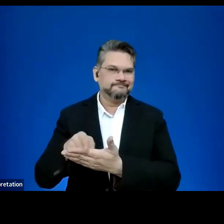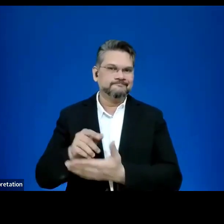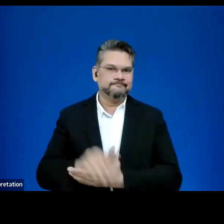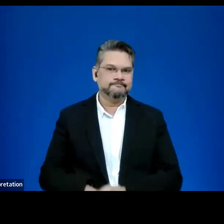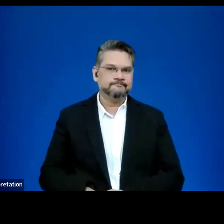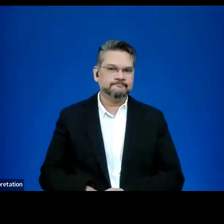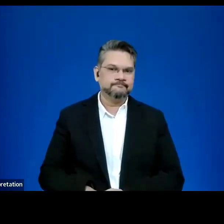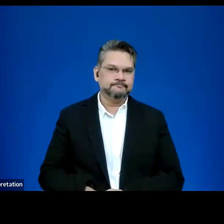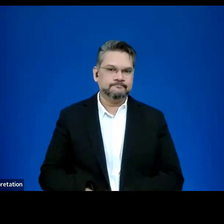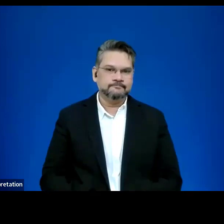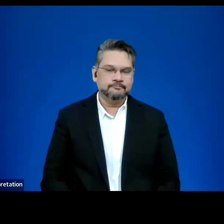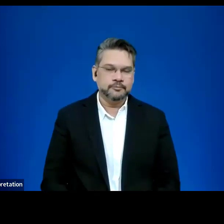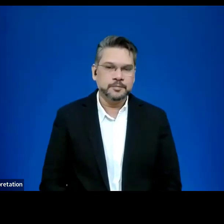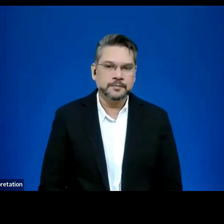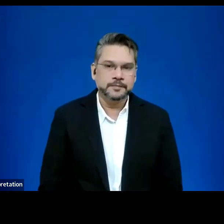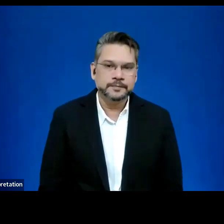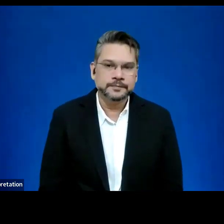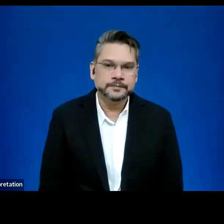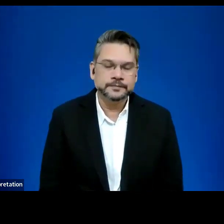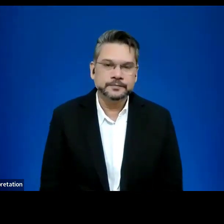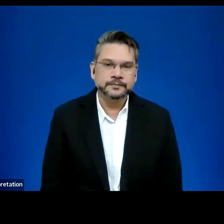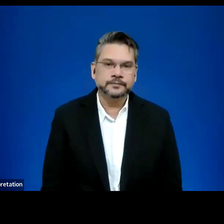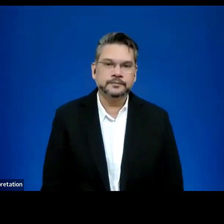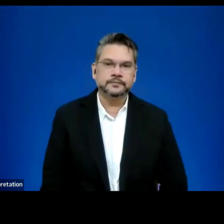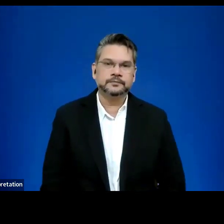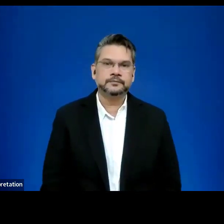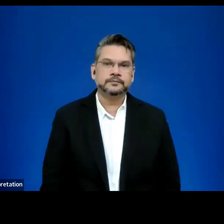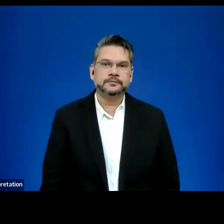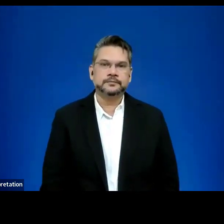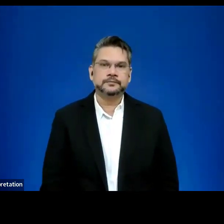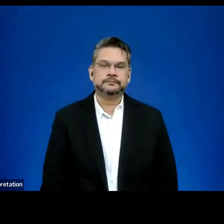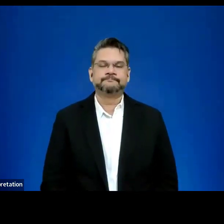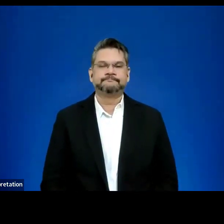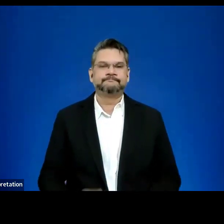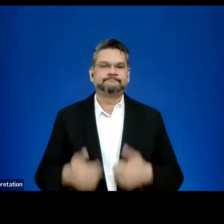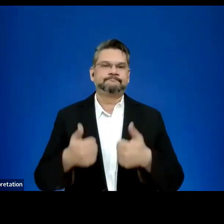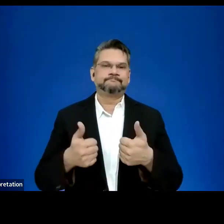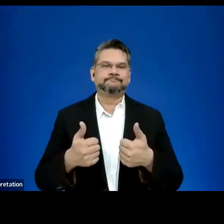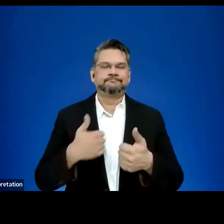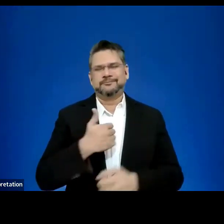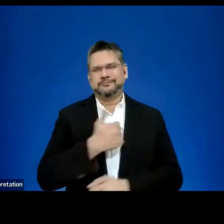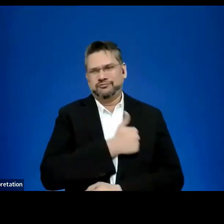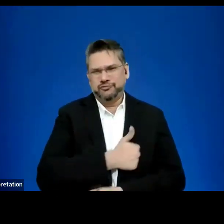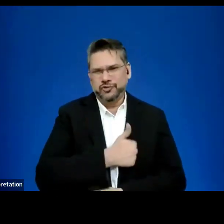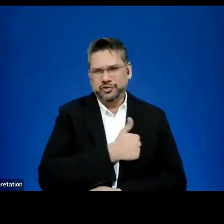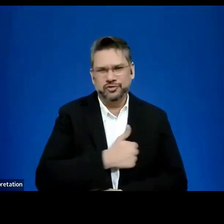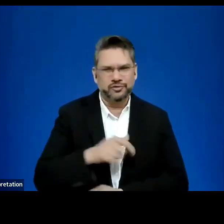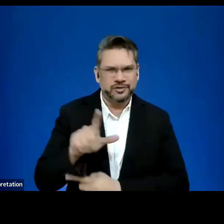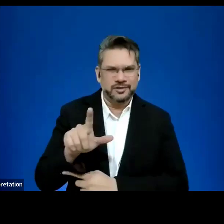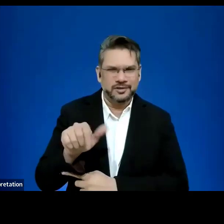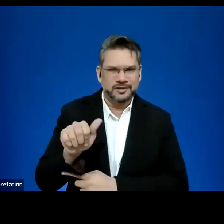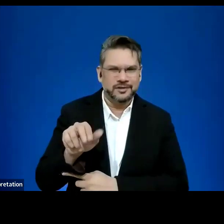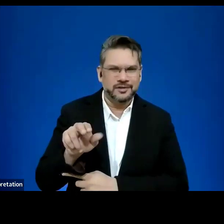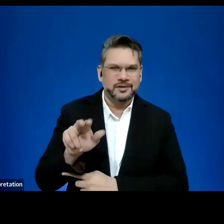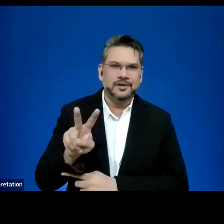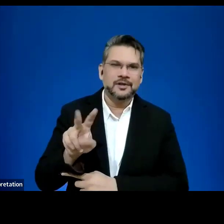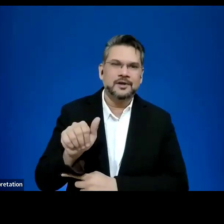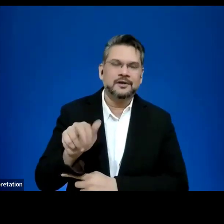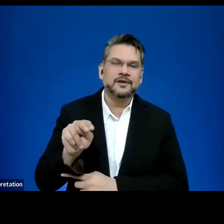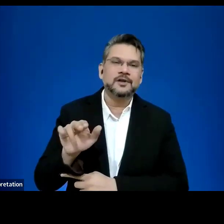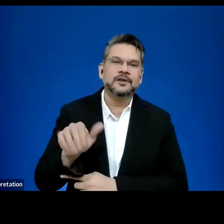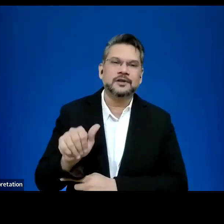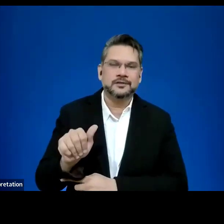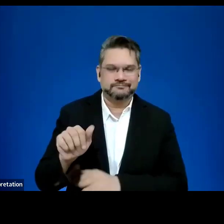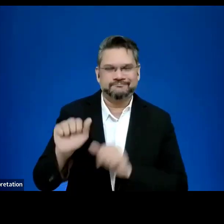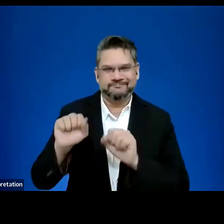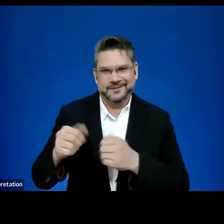请问可以请印度的翻译转到正确频道为我们韩语的翻